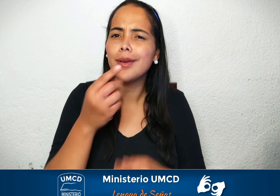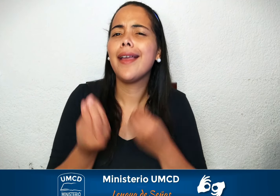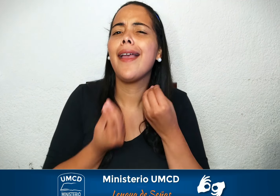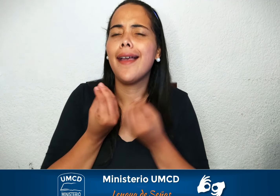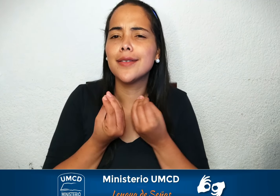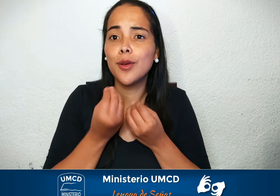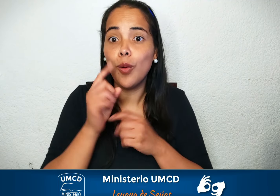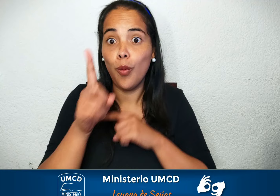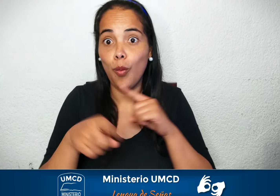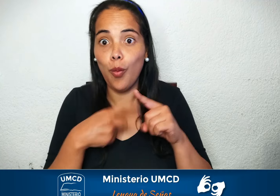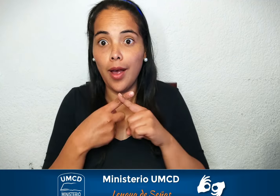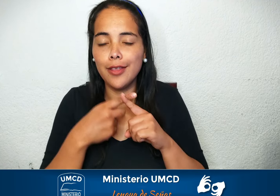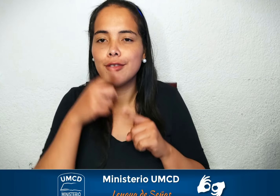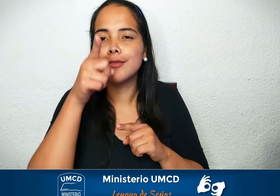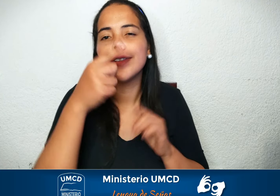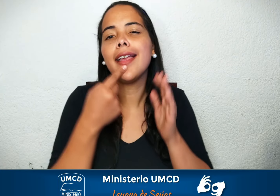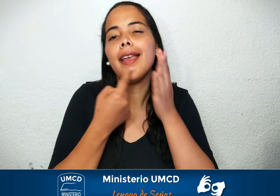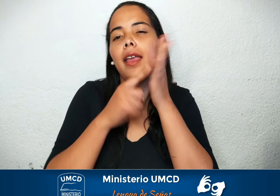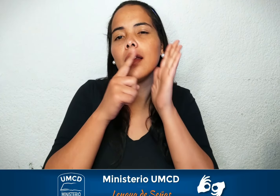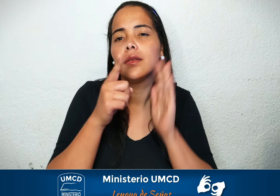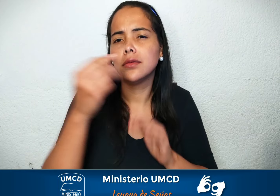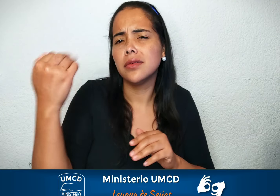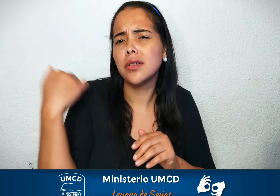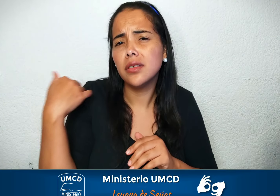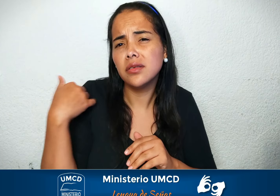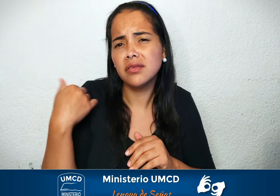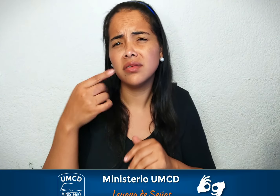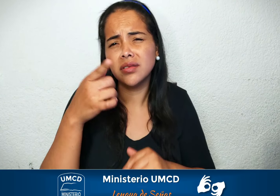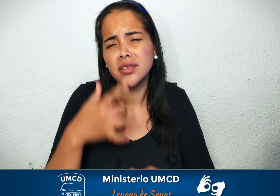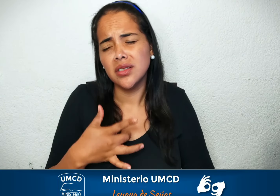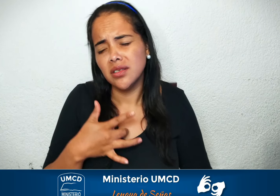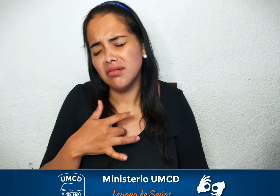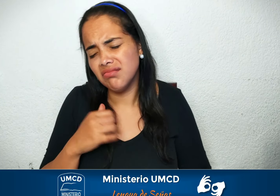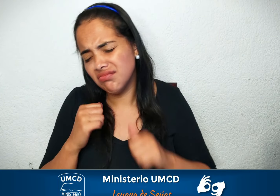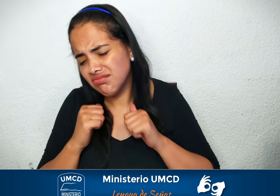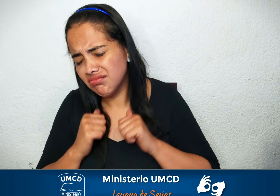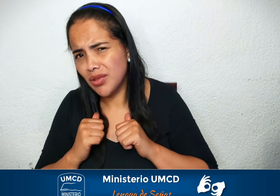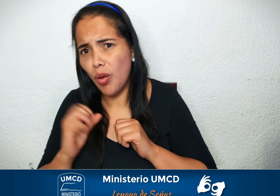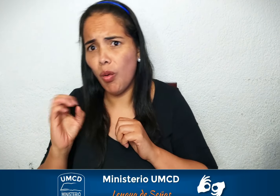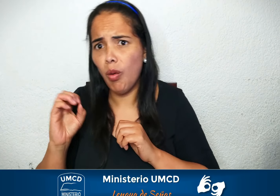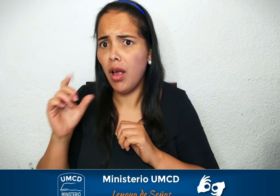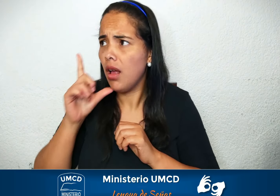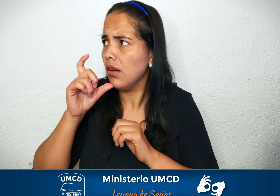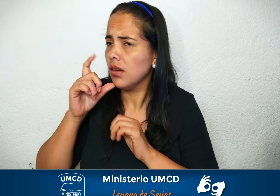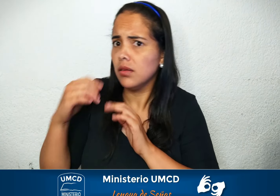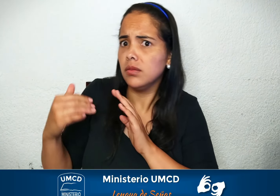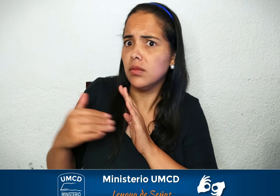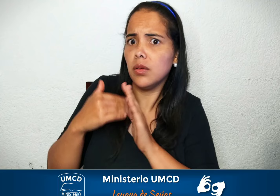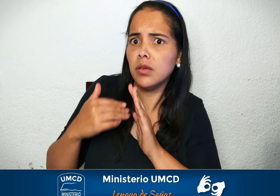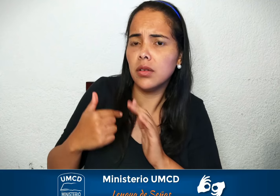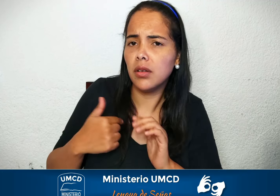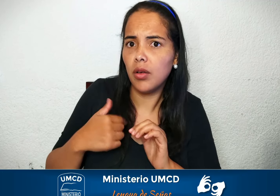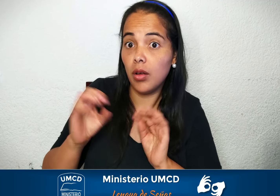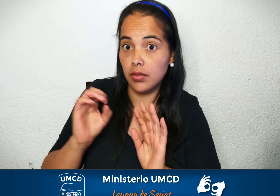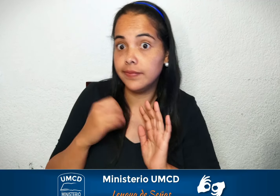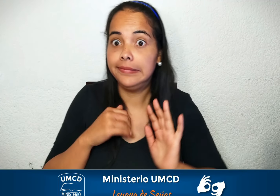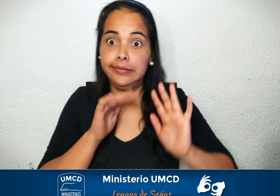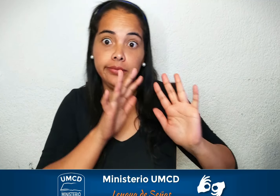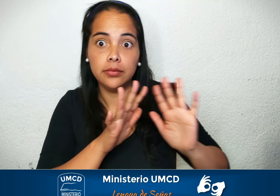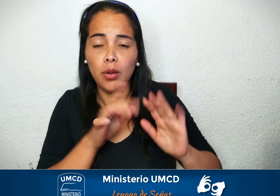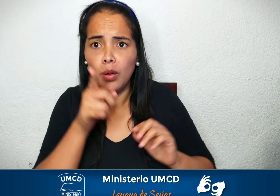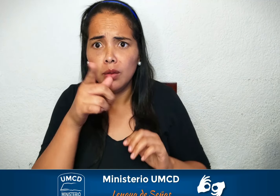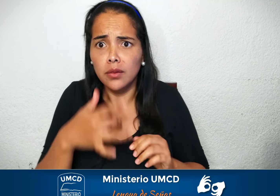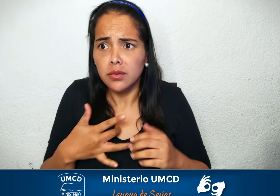¿Qué es lo primero que haces cuando llegan a tu vida situaciones que te hacen sentir amenazado? Te hacen